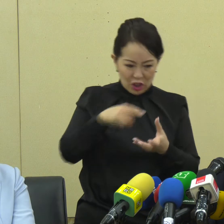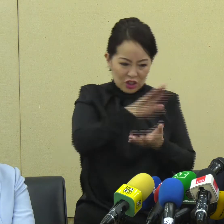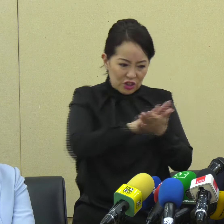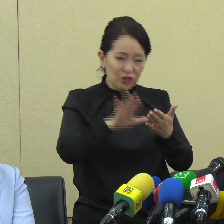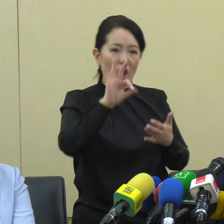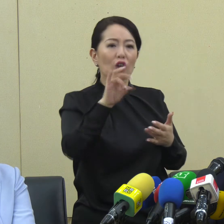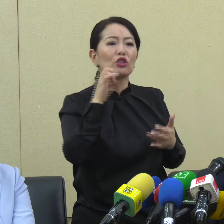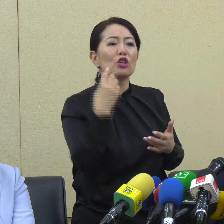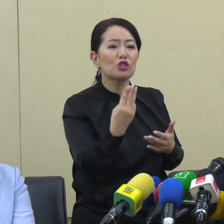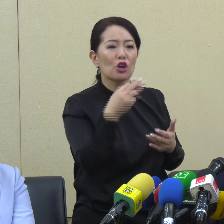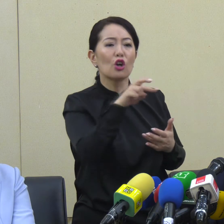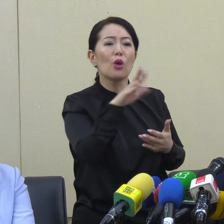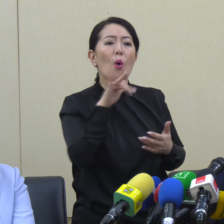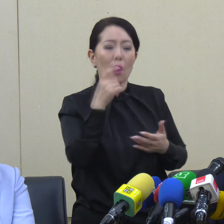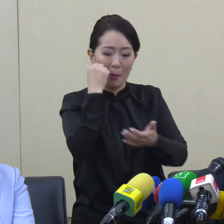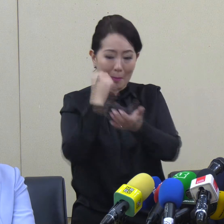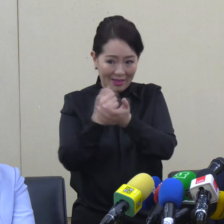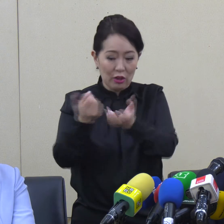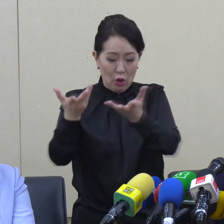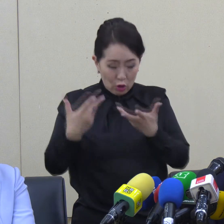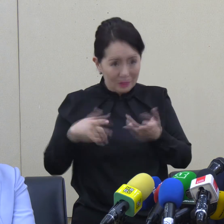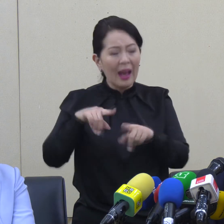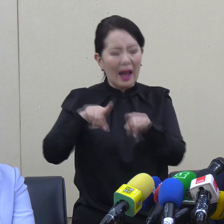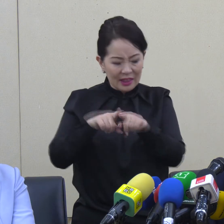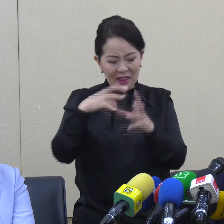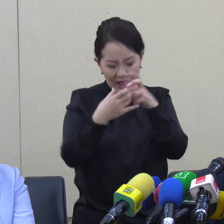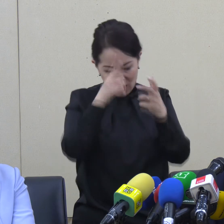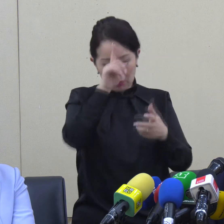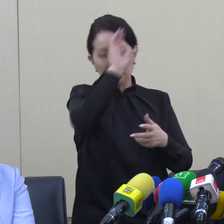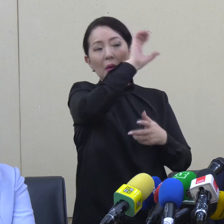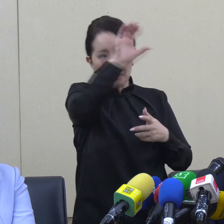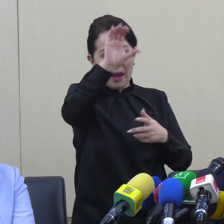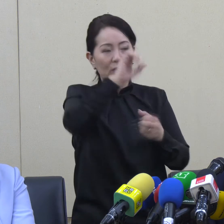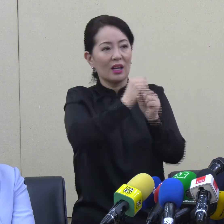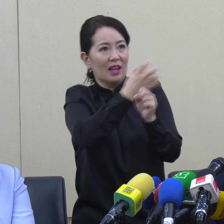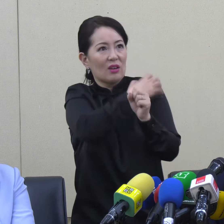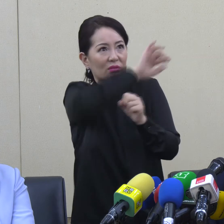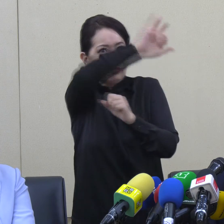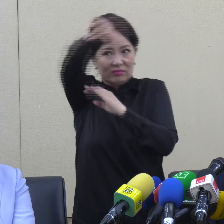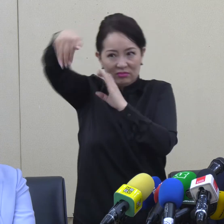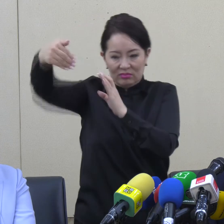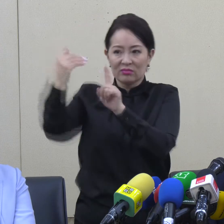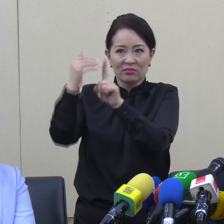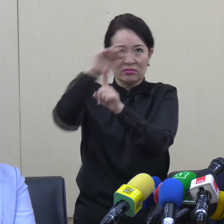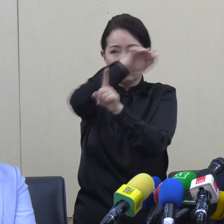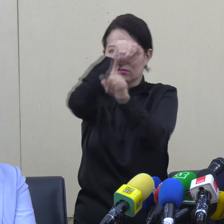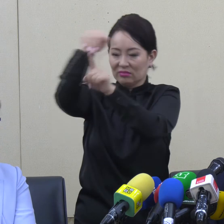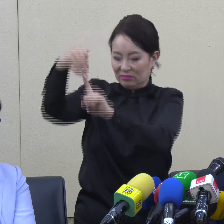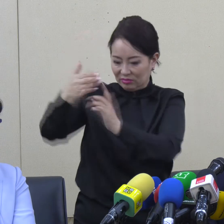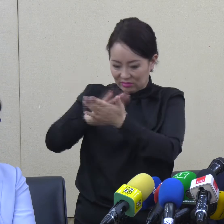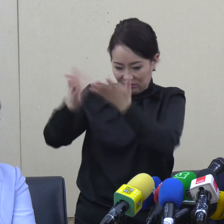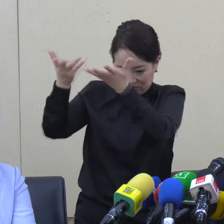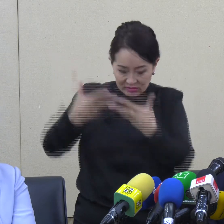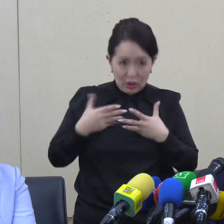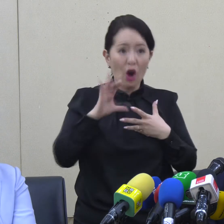онцлог батлагдаж гарсантай холбоотойгоор нийлүүлэлт хийнэ. Дэлхийн эрүүл мэндийн байгууллага хариуцаж бидэнд бас нэмэлтээр шинэ онцлог өгөхөөр